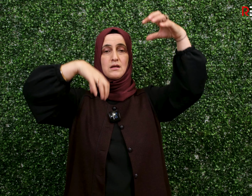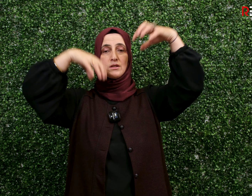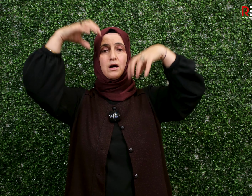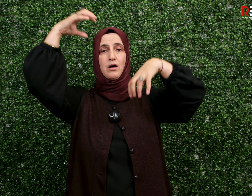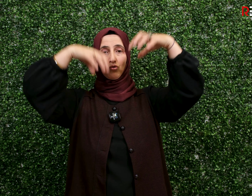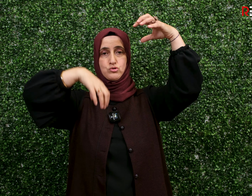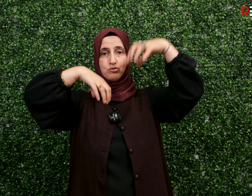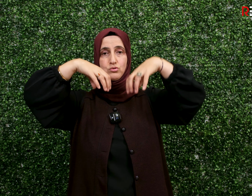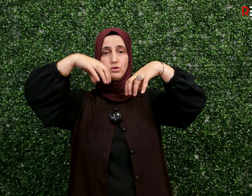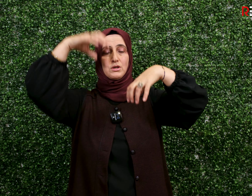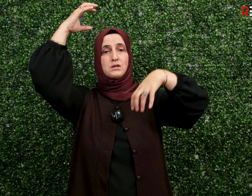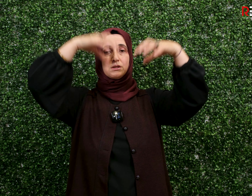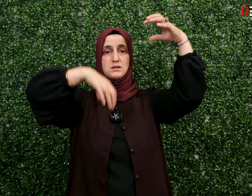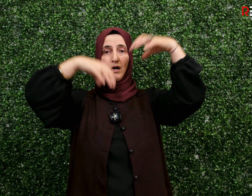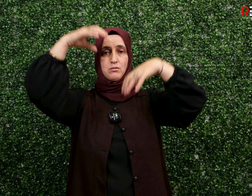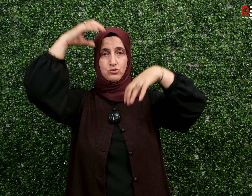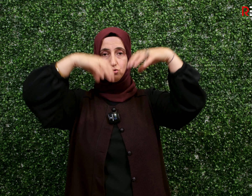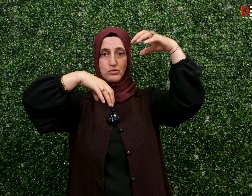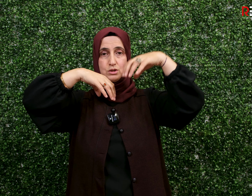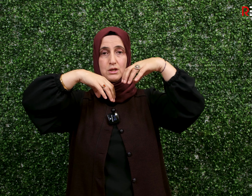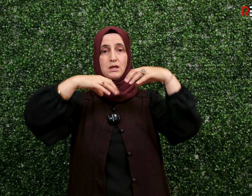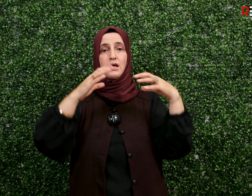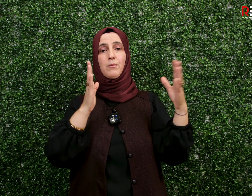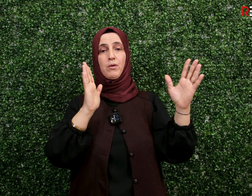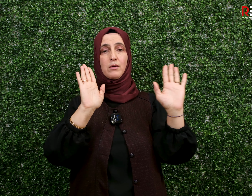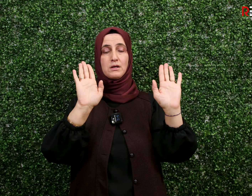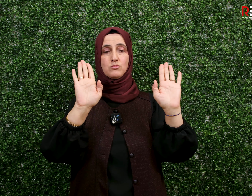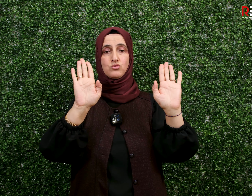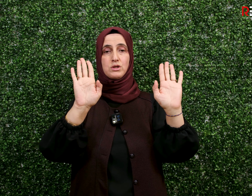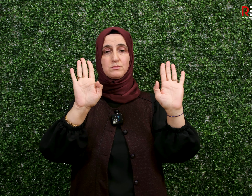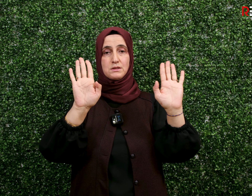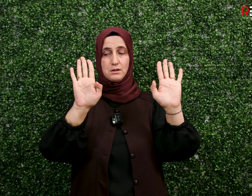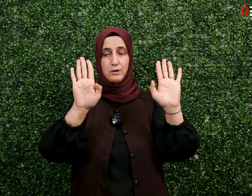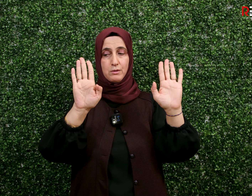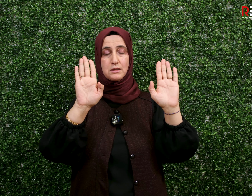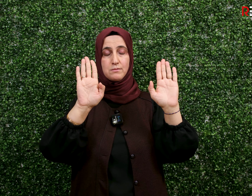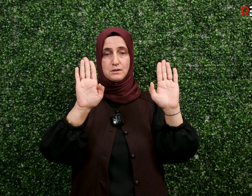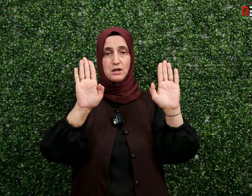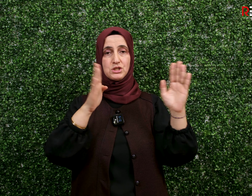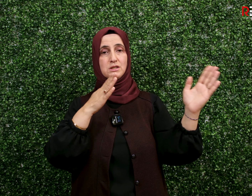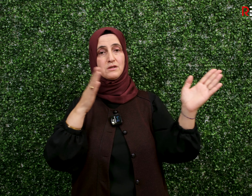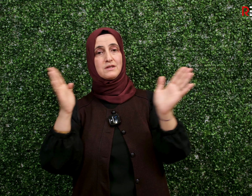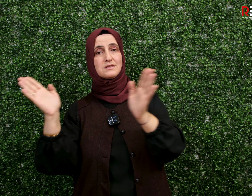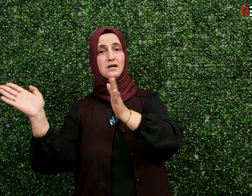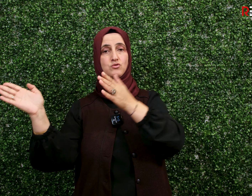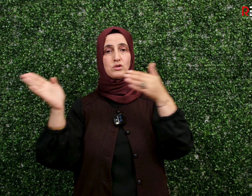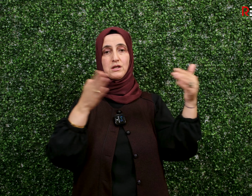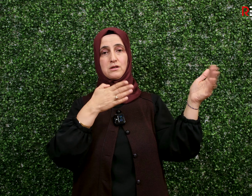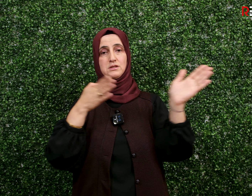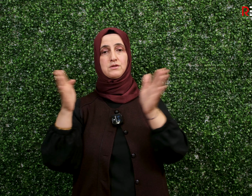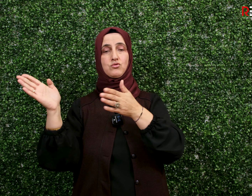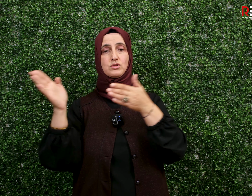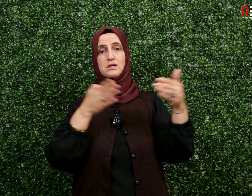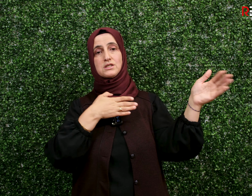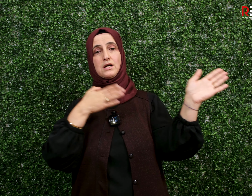Yağmur. Yağmur. Parmak uçlarımız, parmaklarımız açık ve sağa sola çeviriyoruz arkadaşlar.